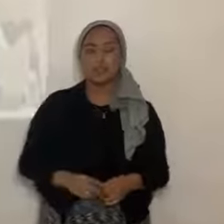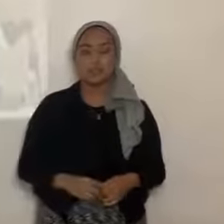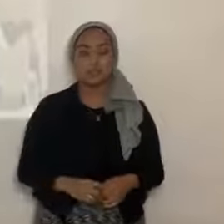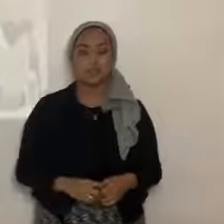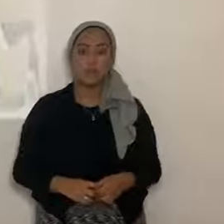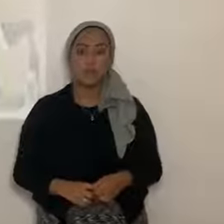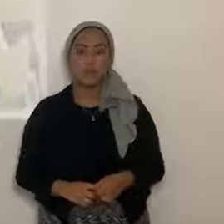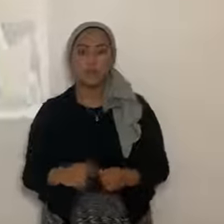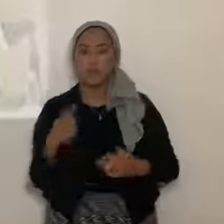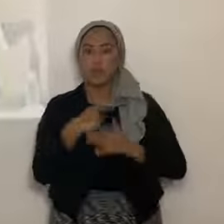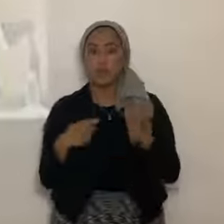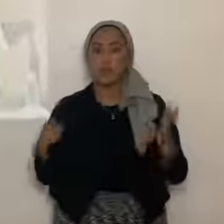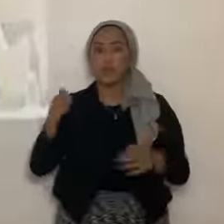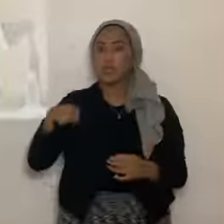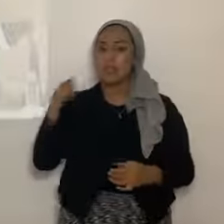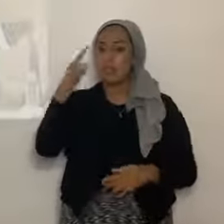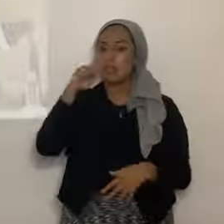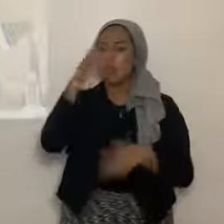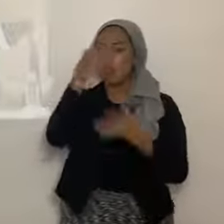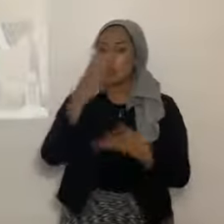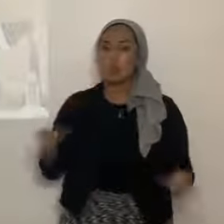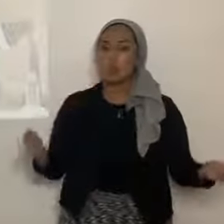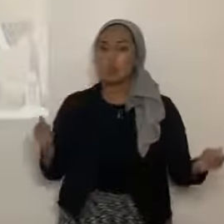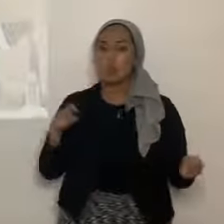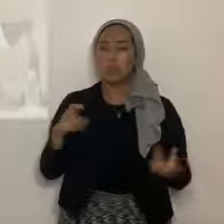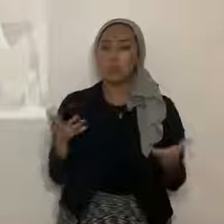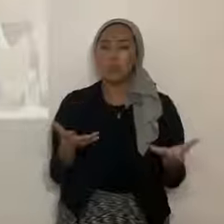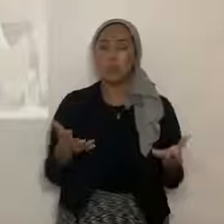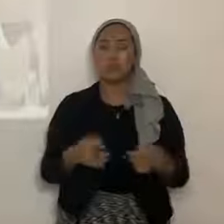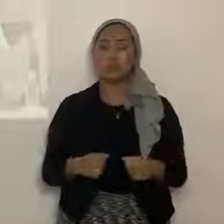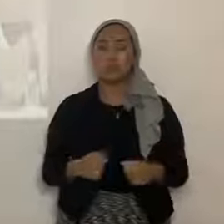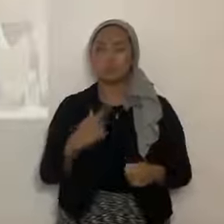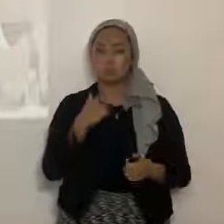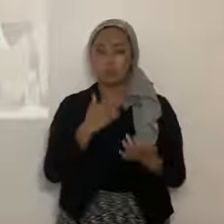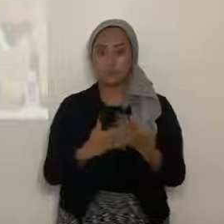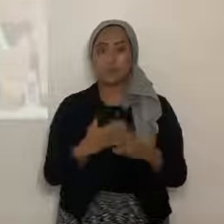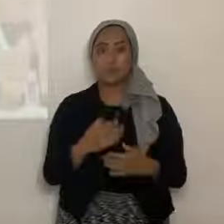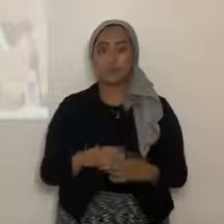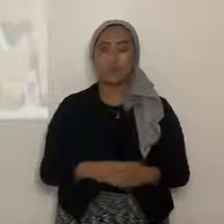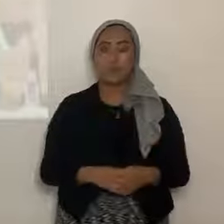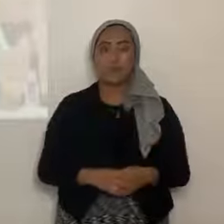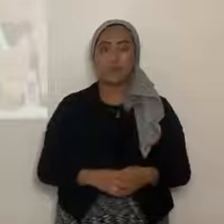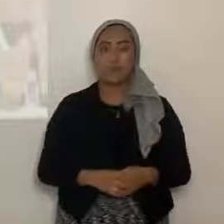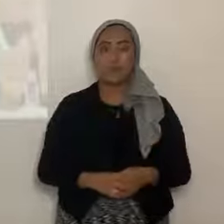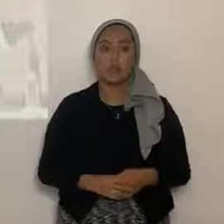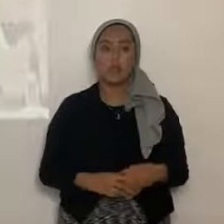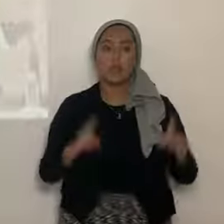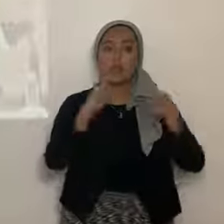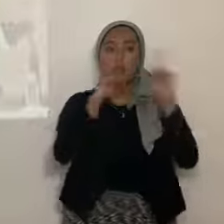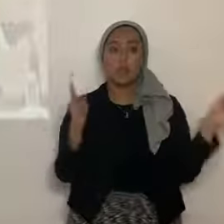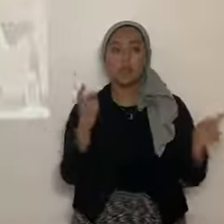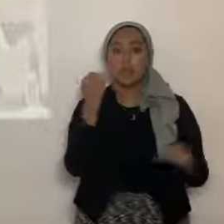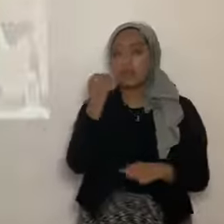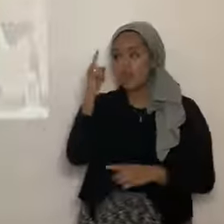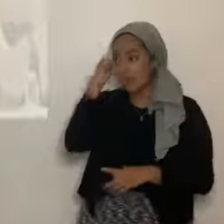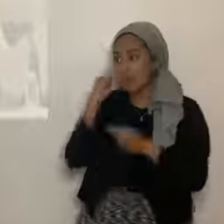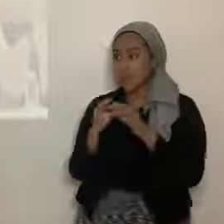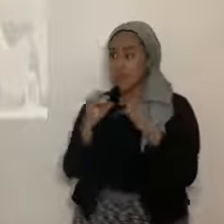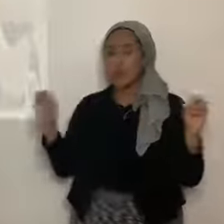¿Qué es lo que se necesita para la sanidad? Dice así Hebreos 11, 6. Pero sin fe es imposible agradar